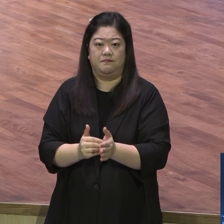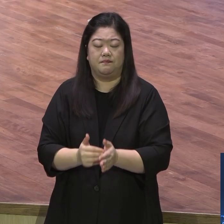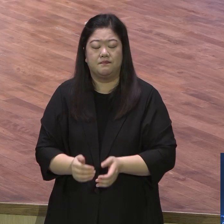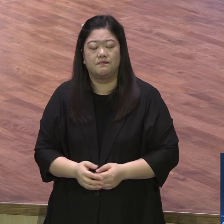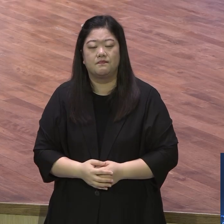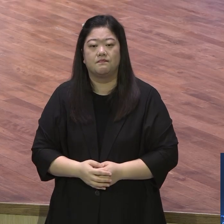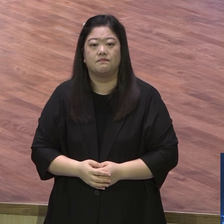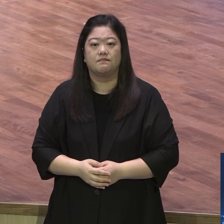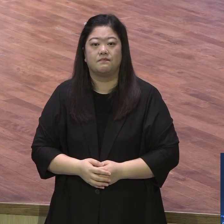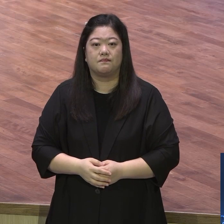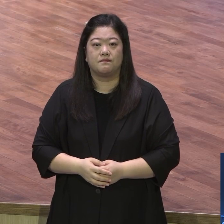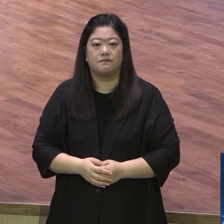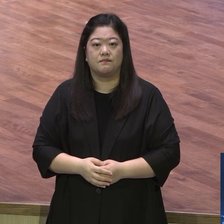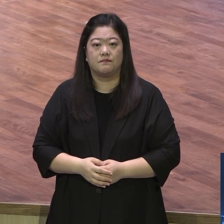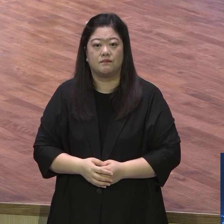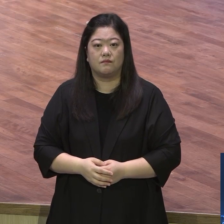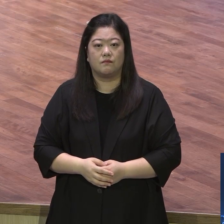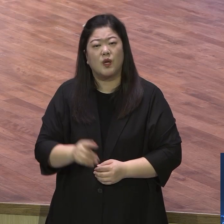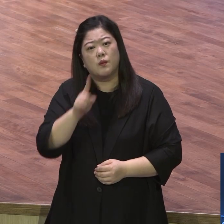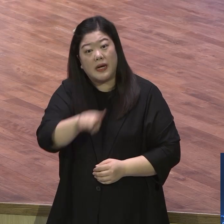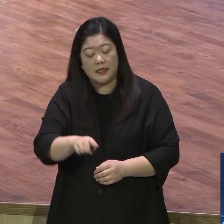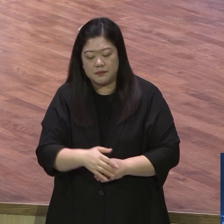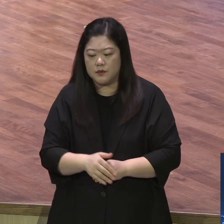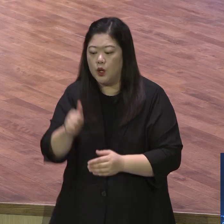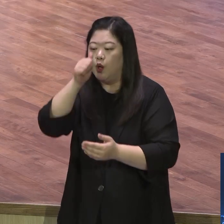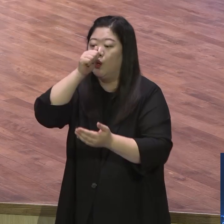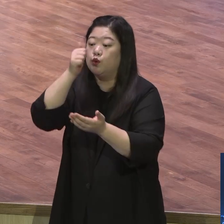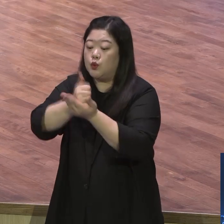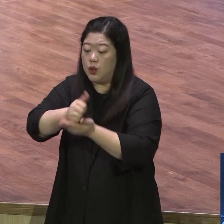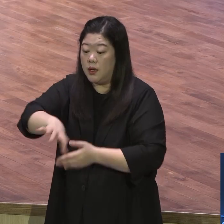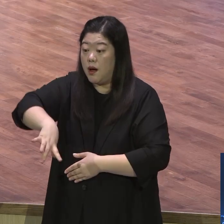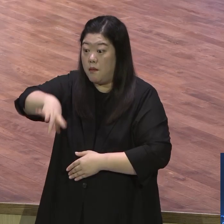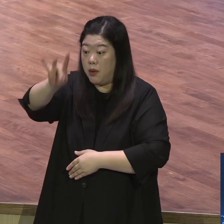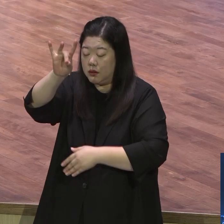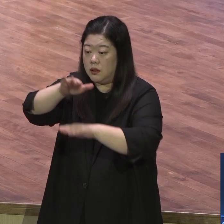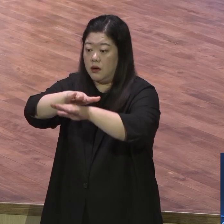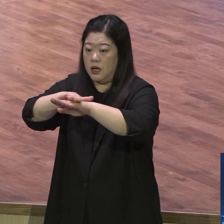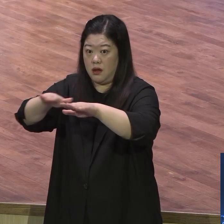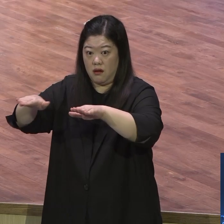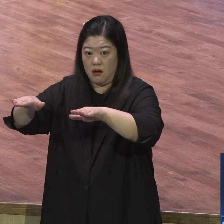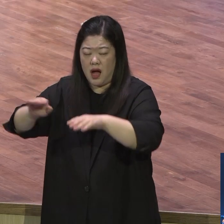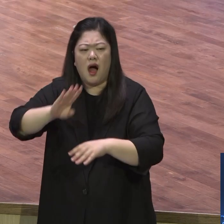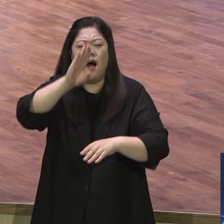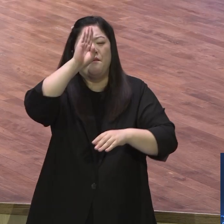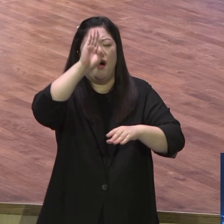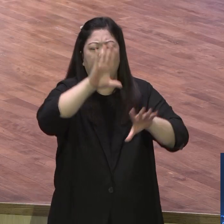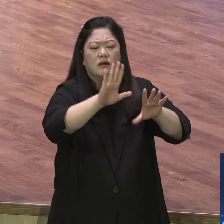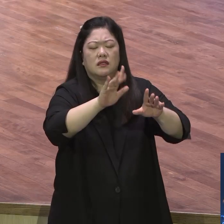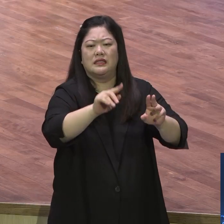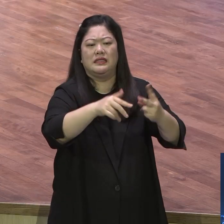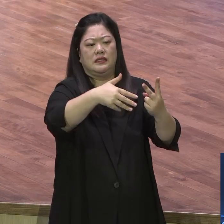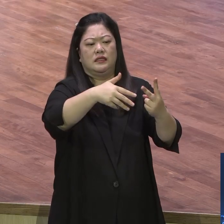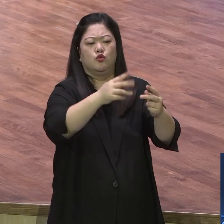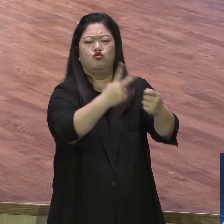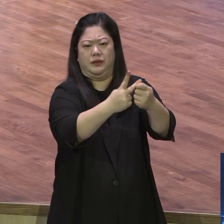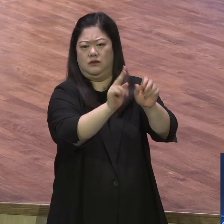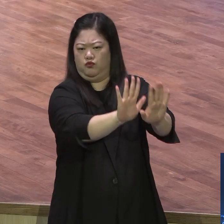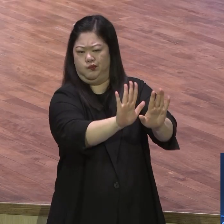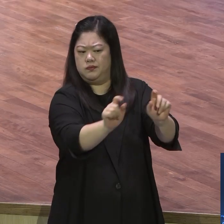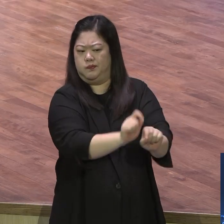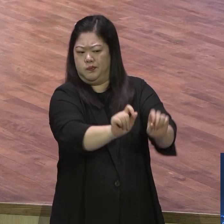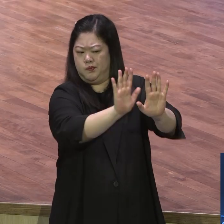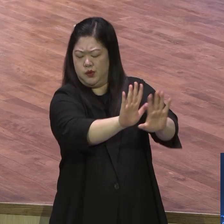다시 말해서 죄 문제를 먼저 해결받아야 된다 병 났고 안 놓고 그보다 더 중요한 것은 그 사람의 죄 문제